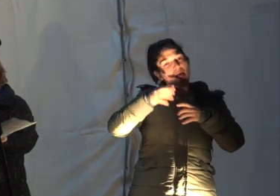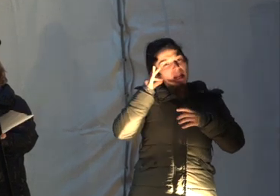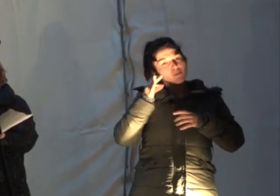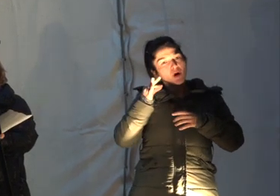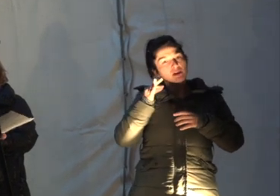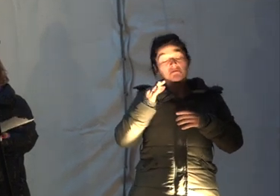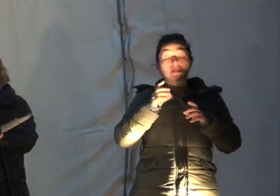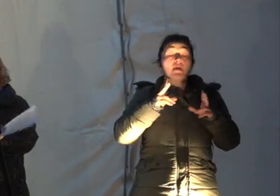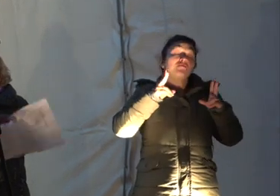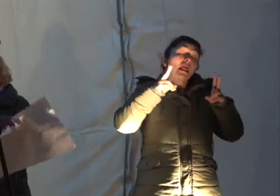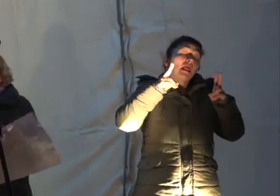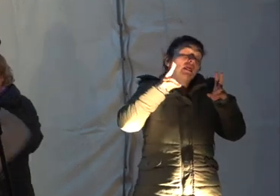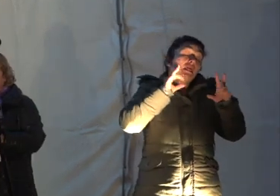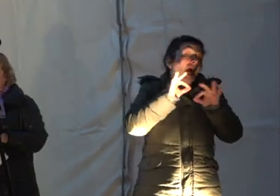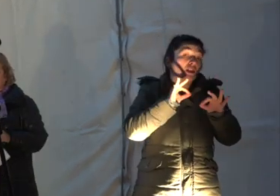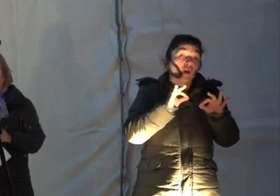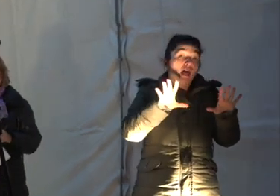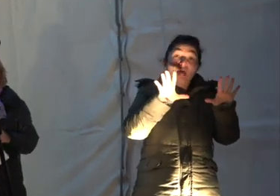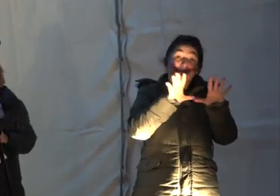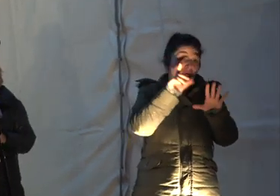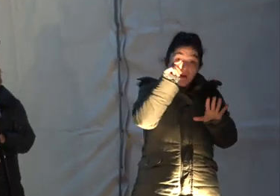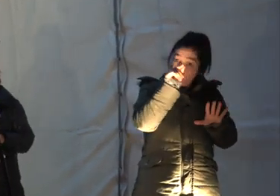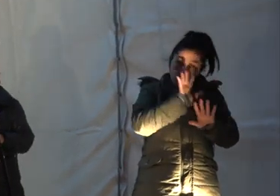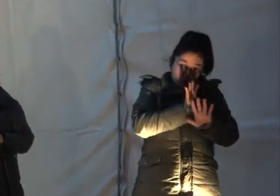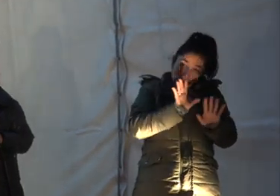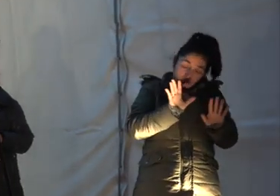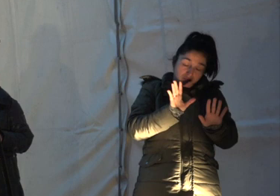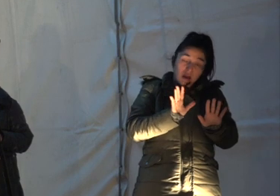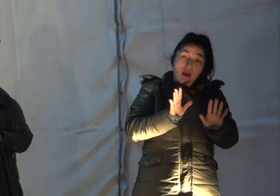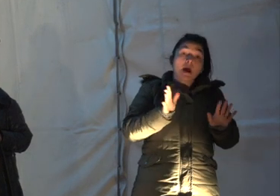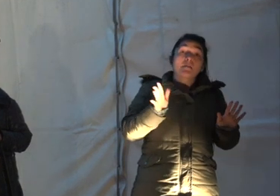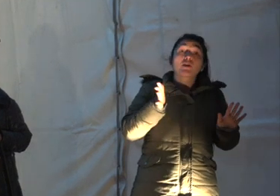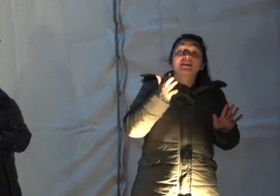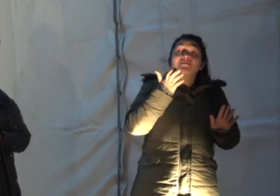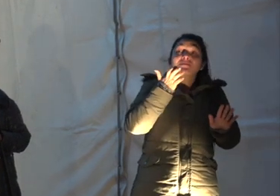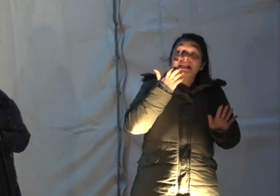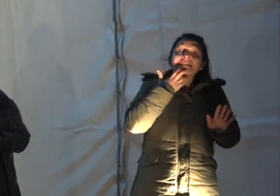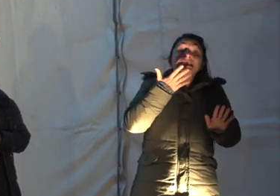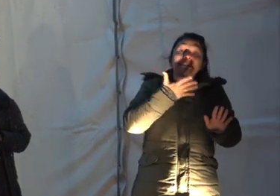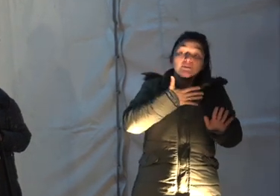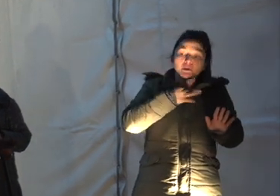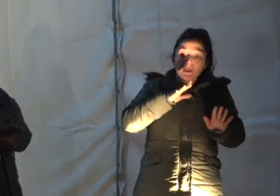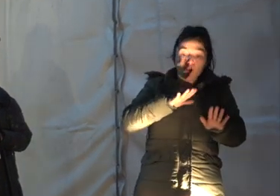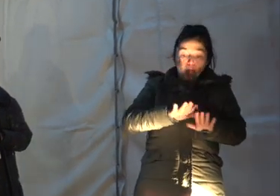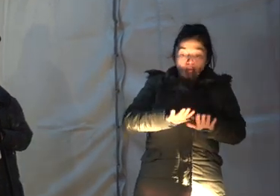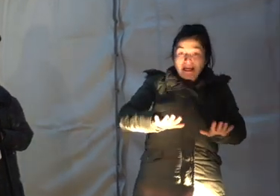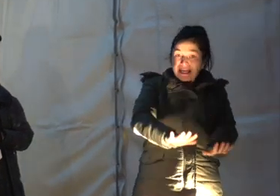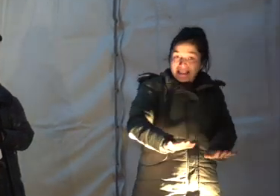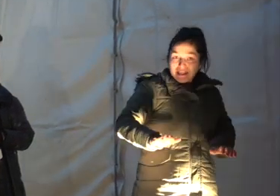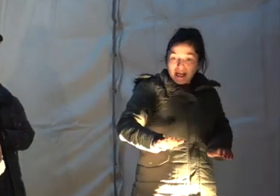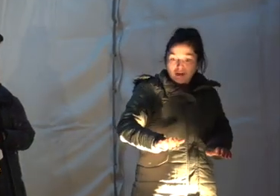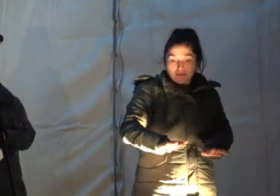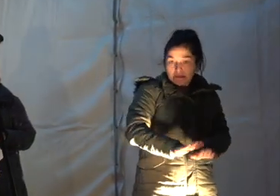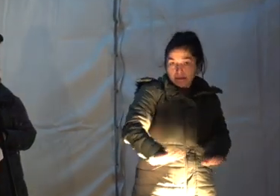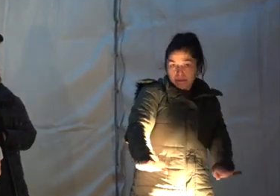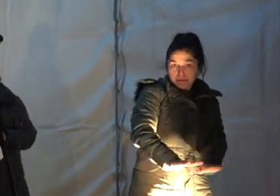minutos y, bueno, yo sí que os pediría, si es posible, que, puesto que el escenario es más bajo que las personas que